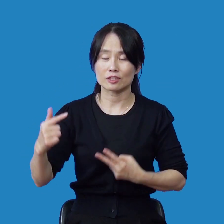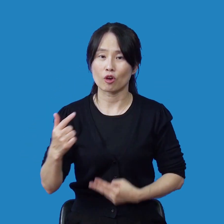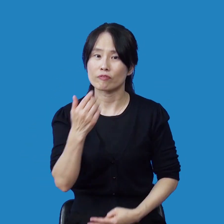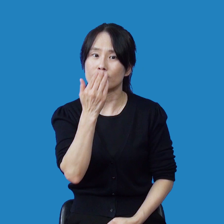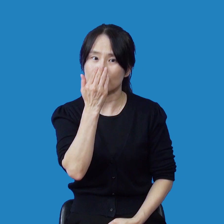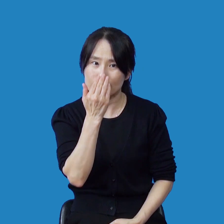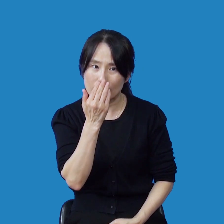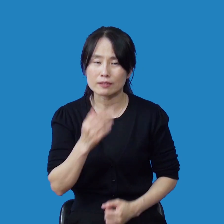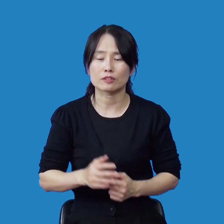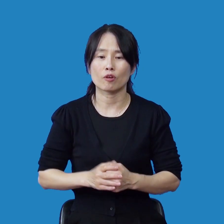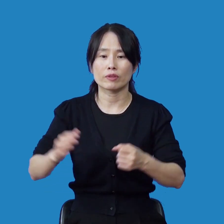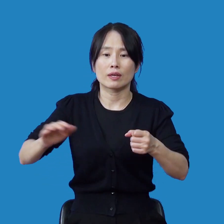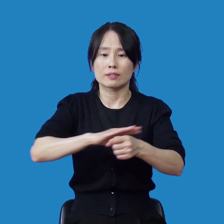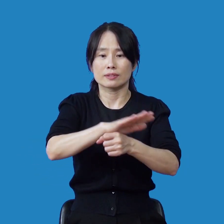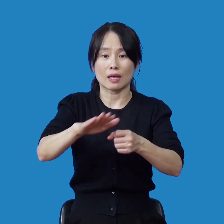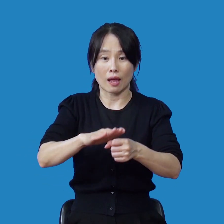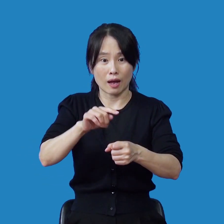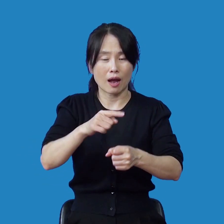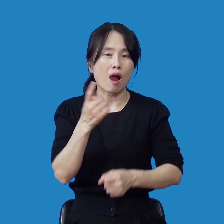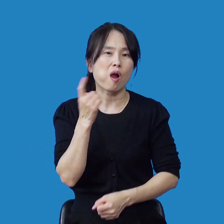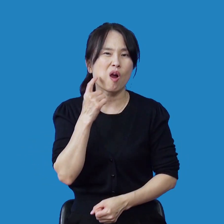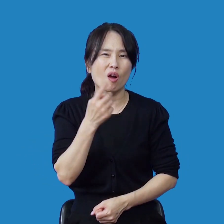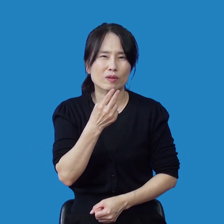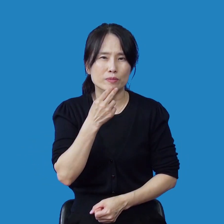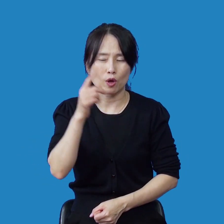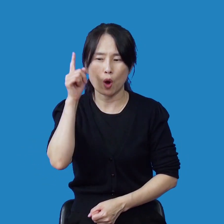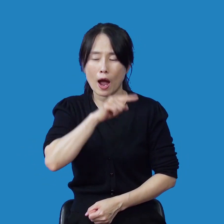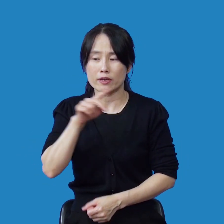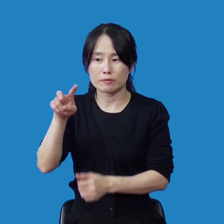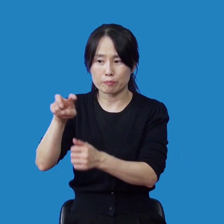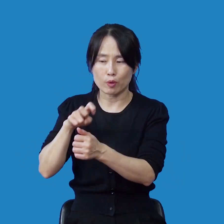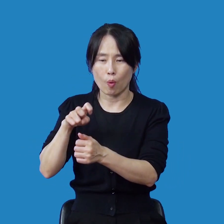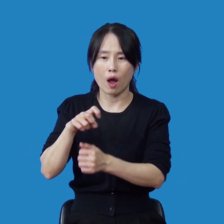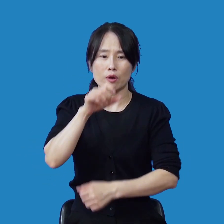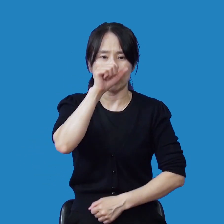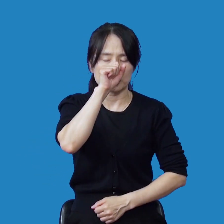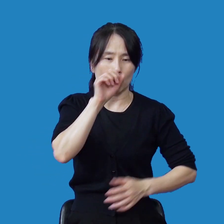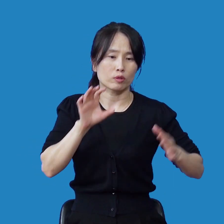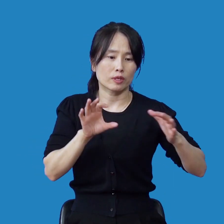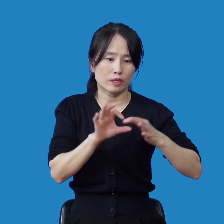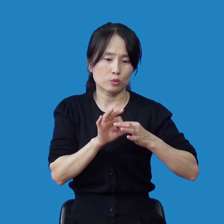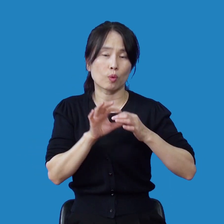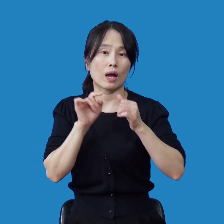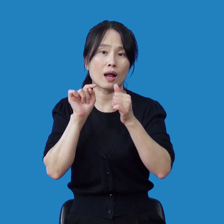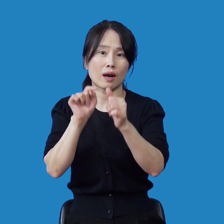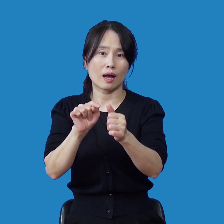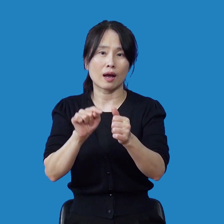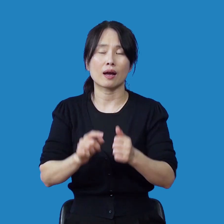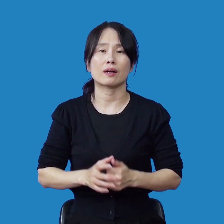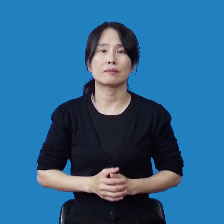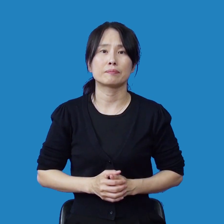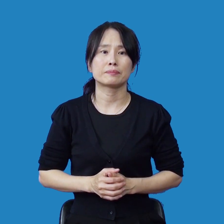9절에 사랑에는 거짓이 없나니 악을 미워하고 선에 속하라.